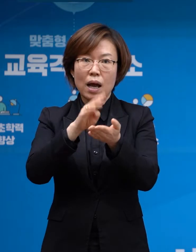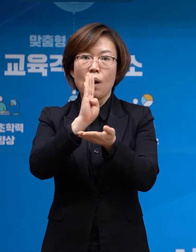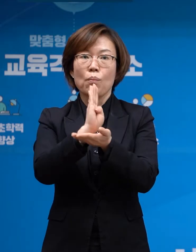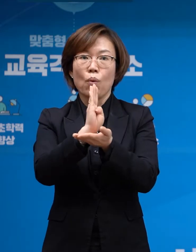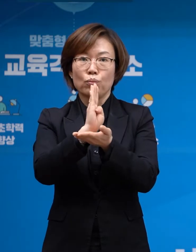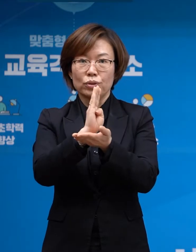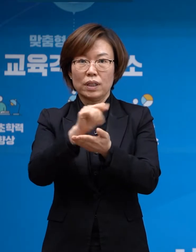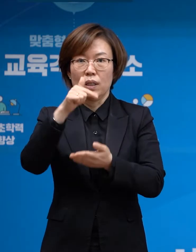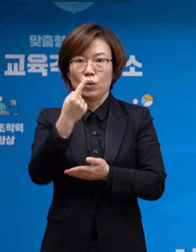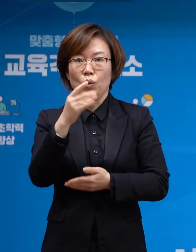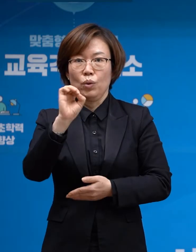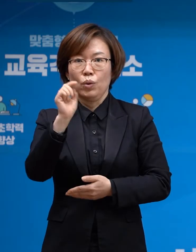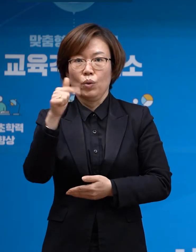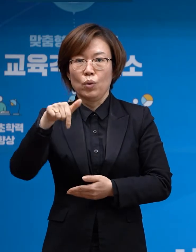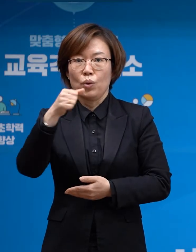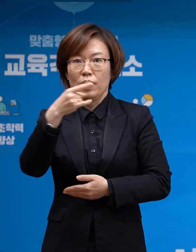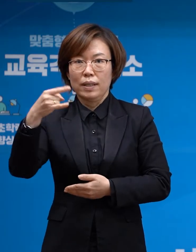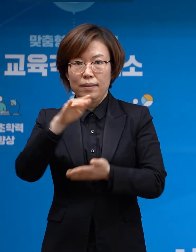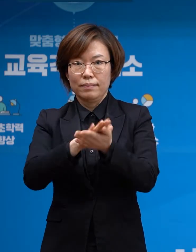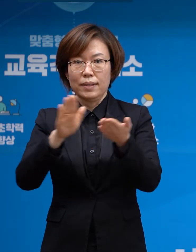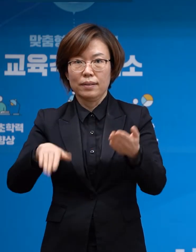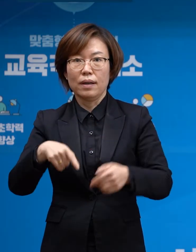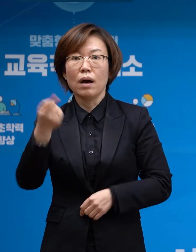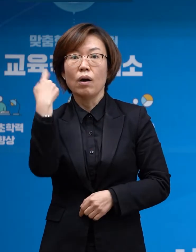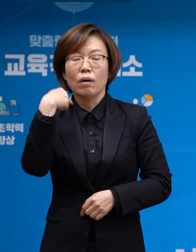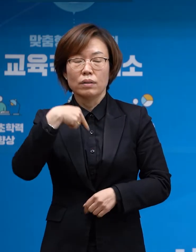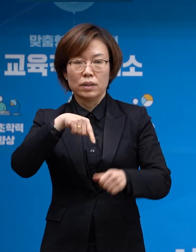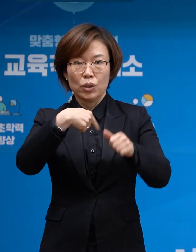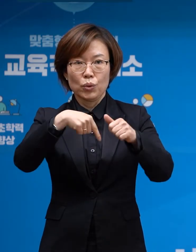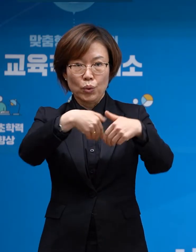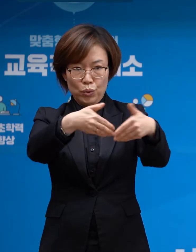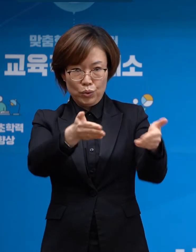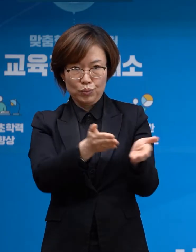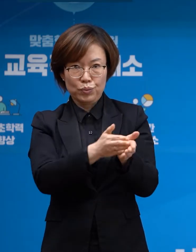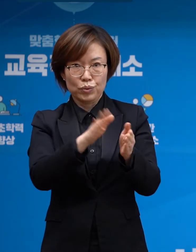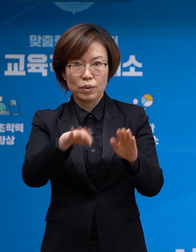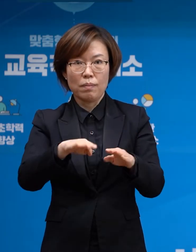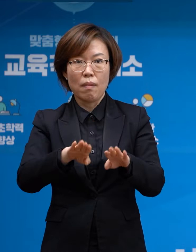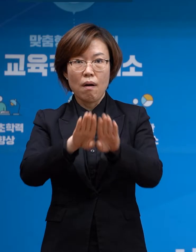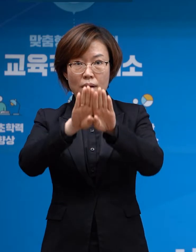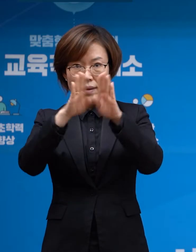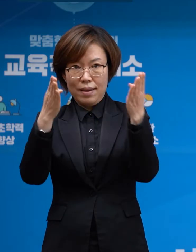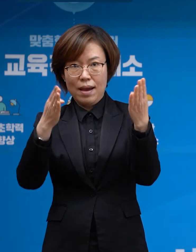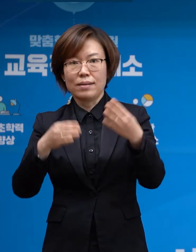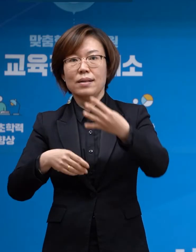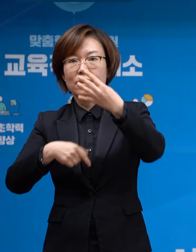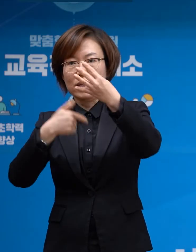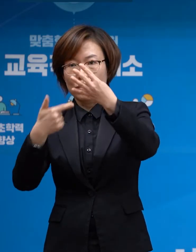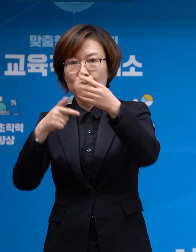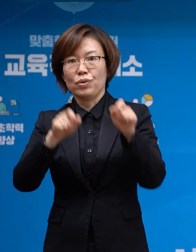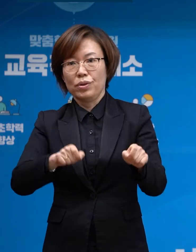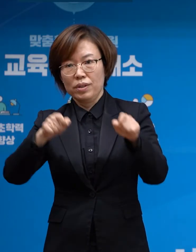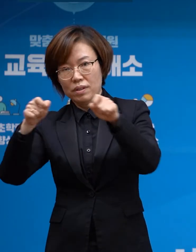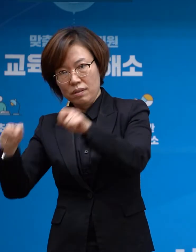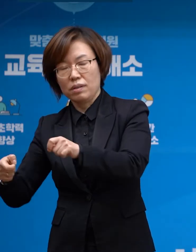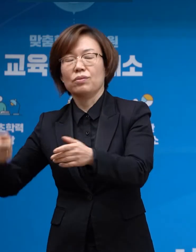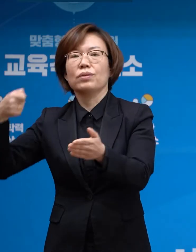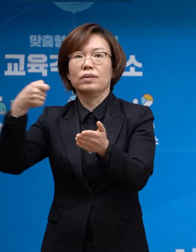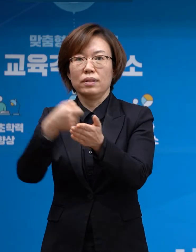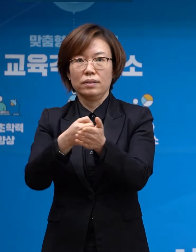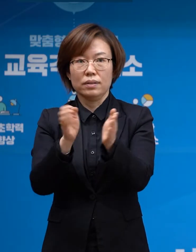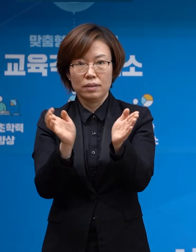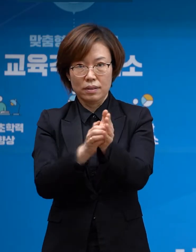노옥희입니다. 어제 교육부는 각급 학교의 개학을 4월 6일로 연기하기로